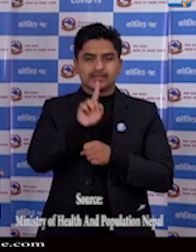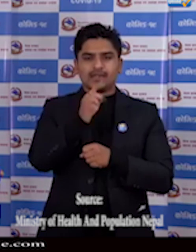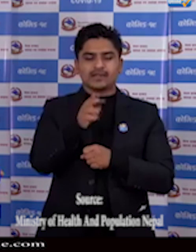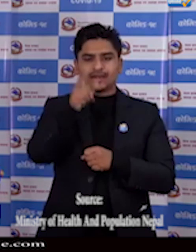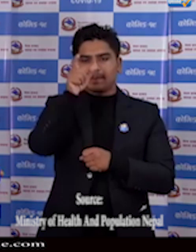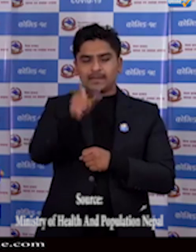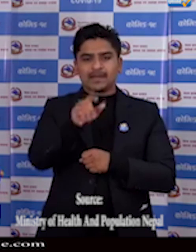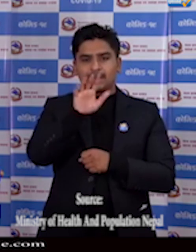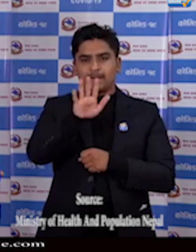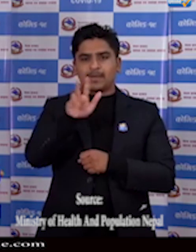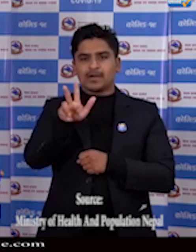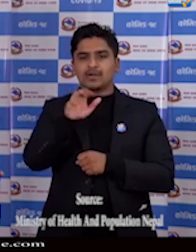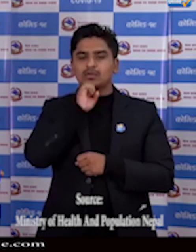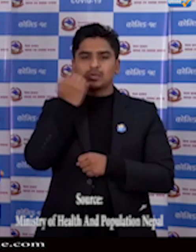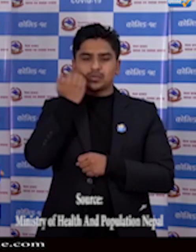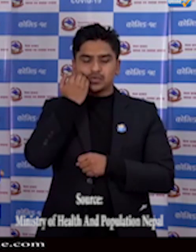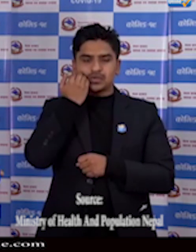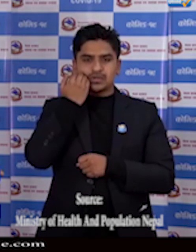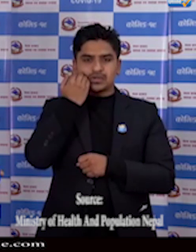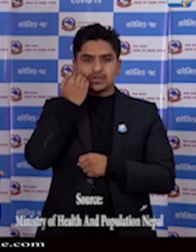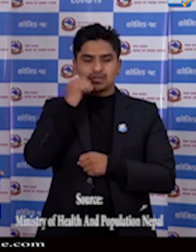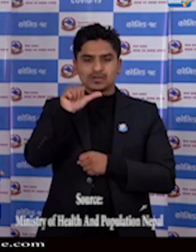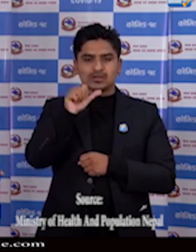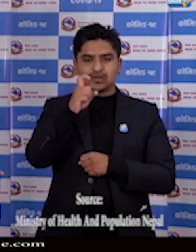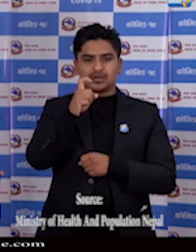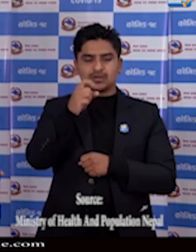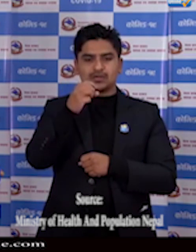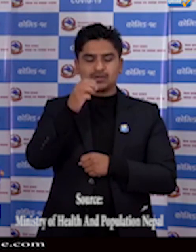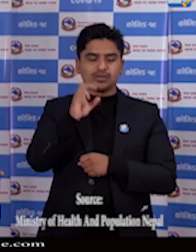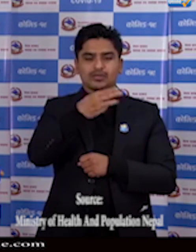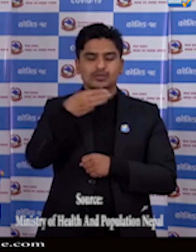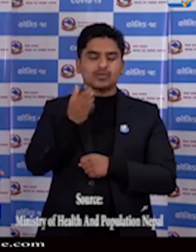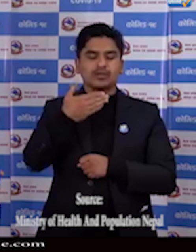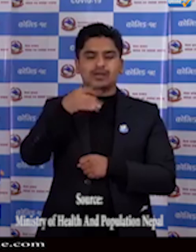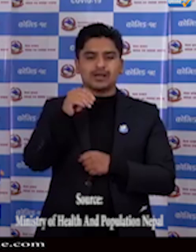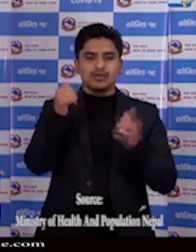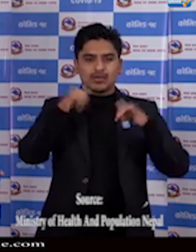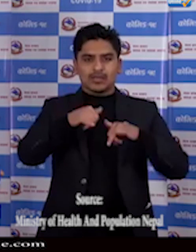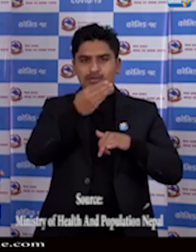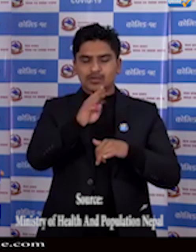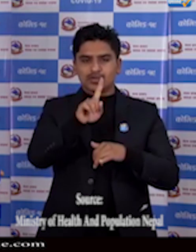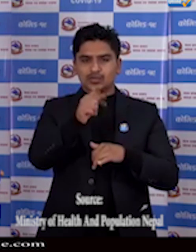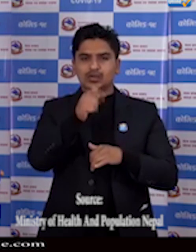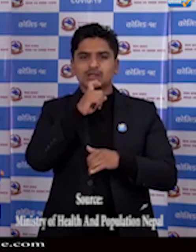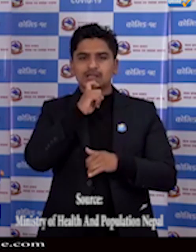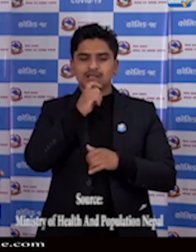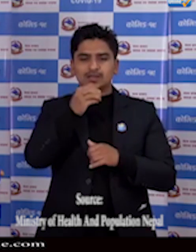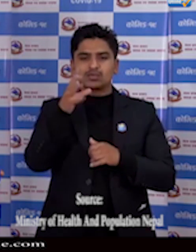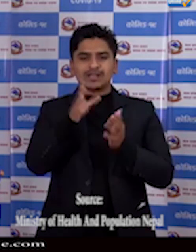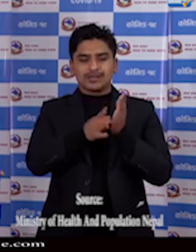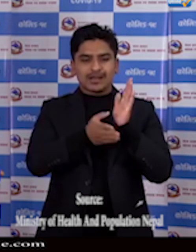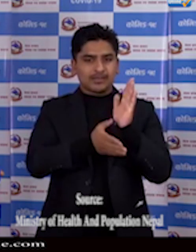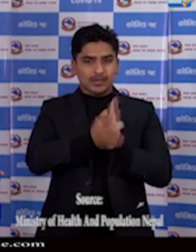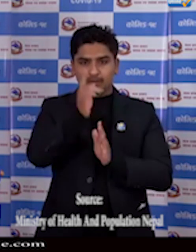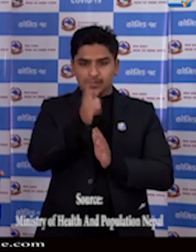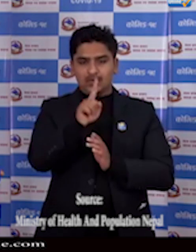1 जना व्यक्ति 58 वर्षीय पुरुष जो जगदुल्ला डोल्पाका हुनुहुन्छ, उहाँको 16 गते सुर्खेतबाट